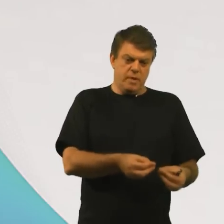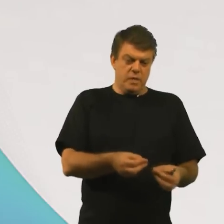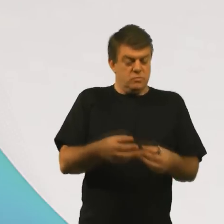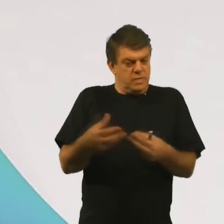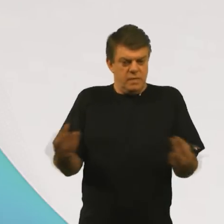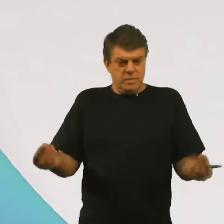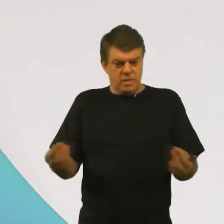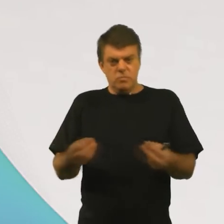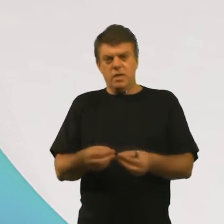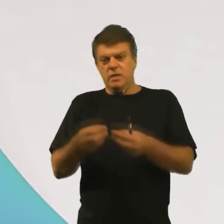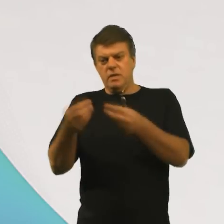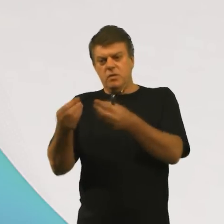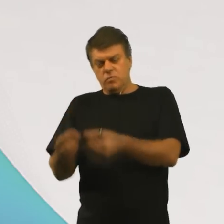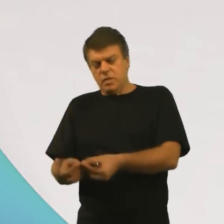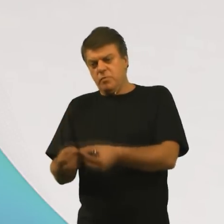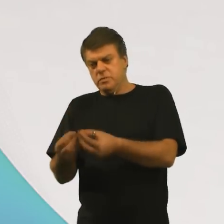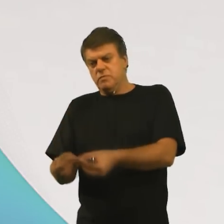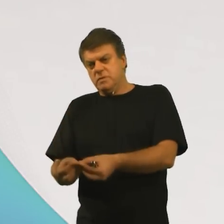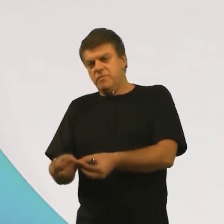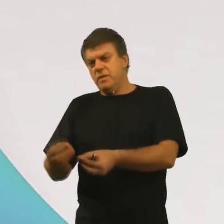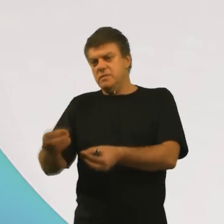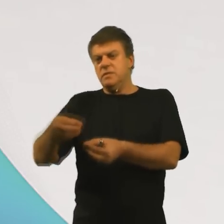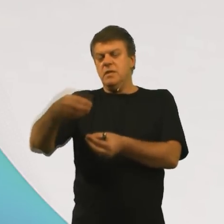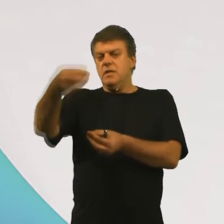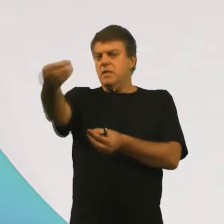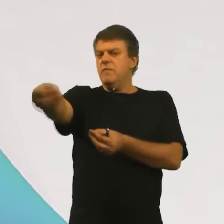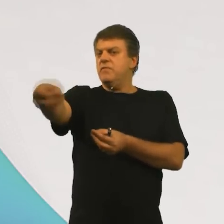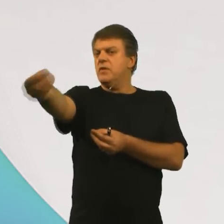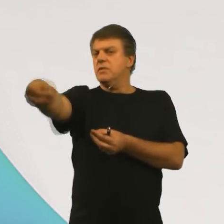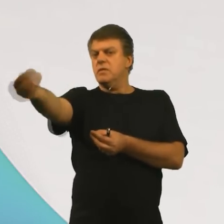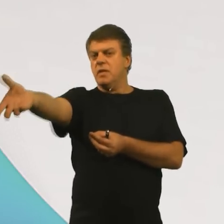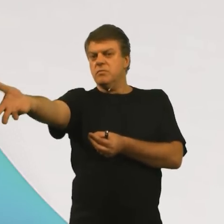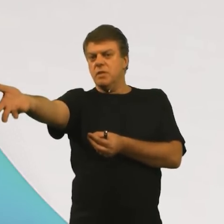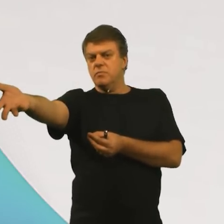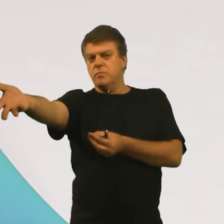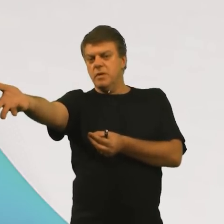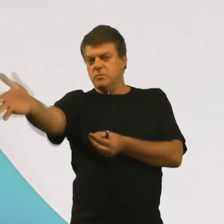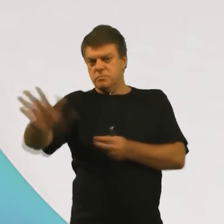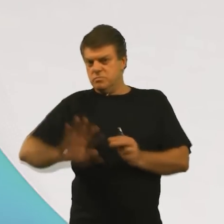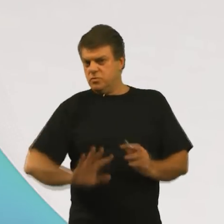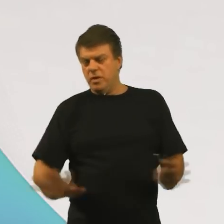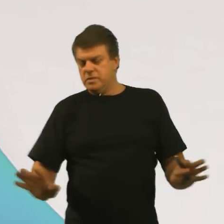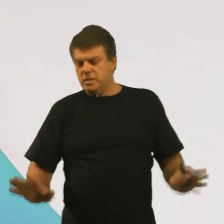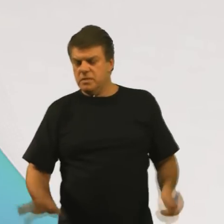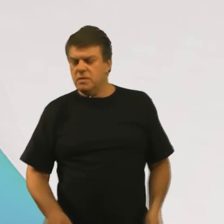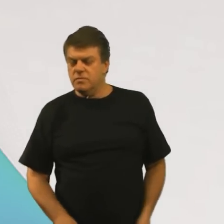a prazo nada mais é do que um depósito que você fez que vai ficar um determinado tempo no banco. Só essa questão.